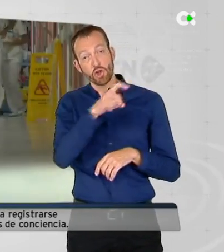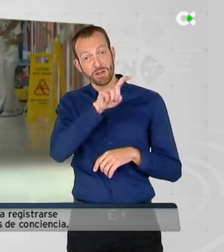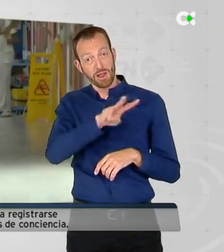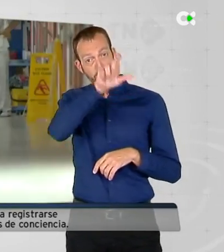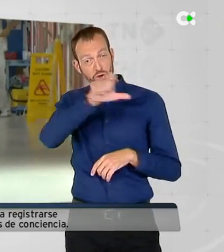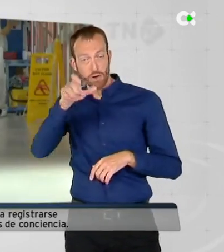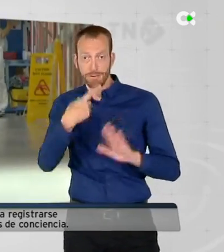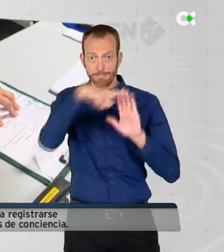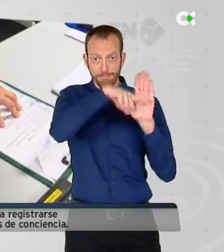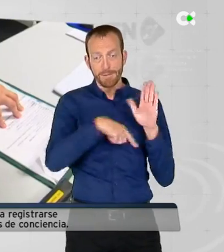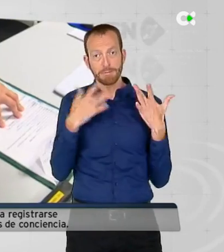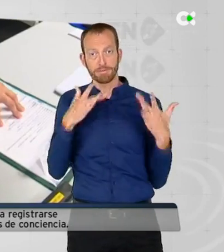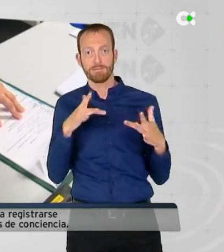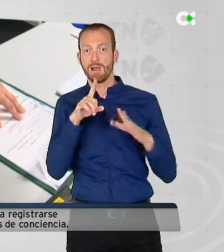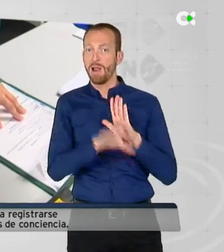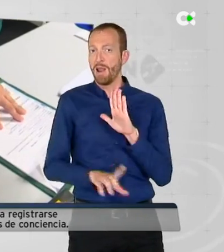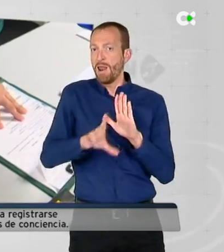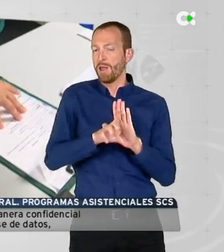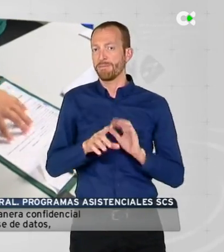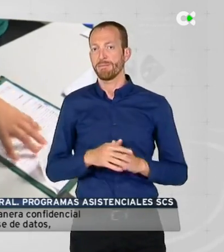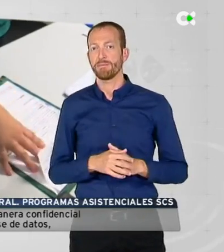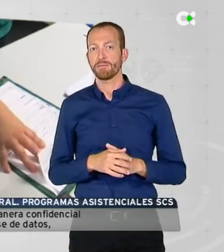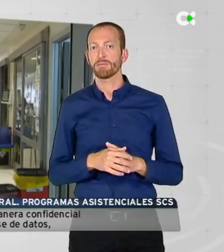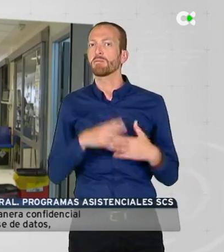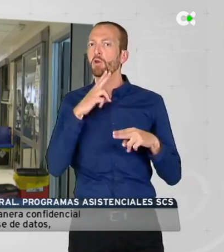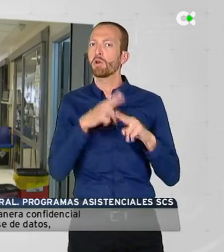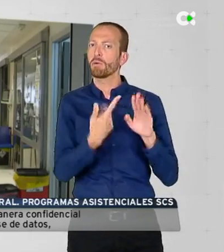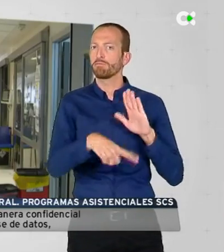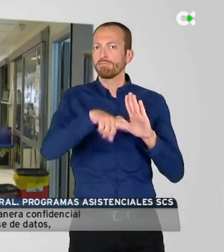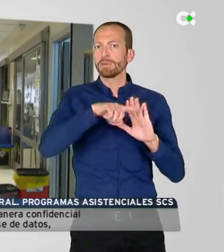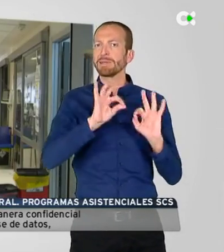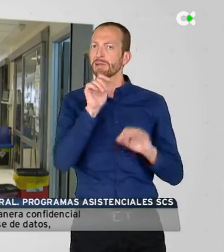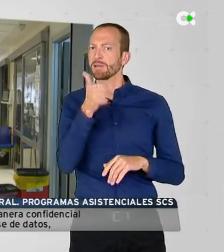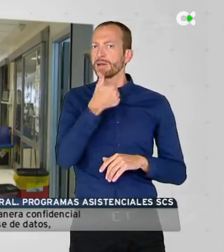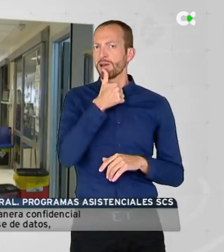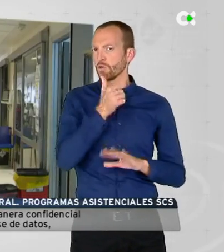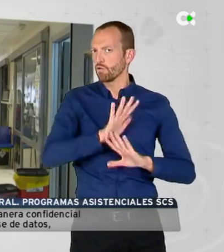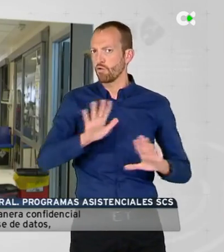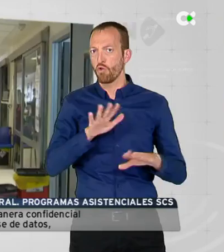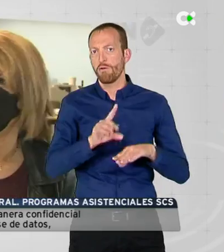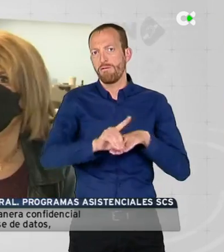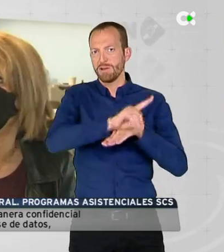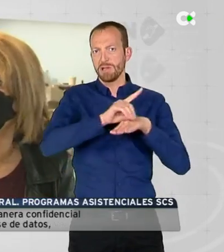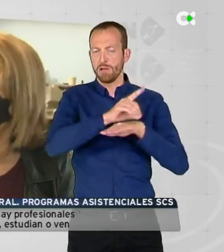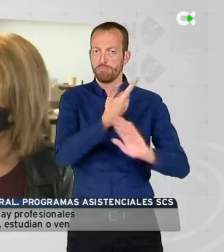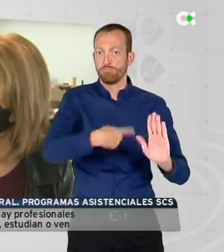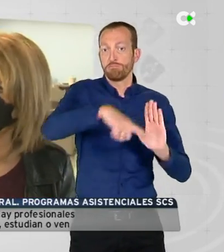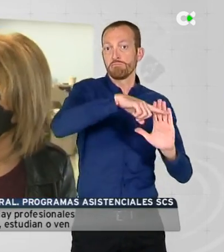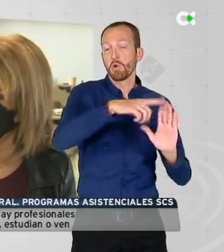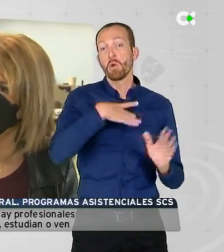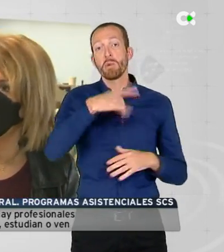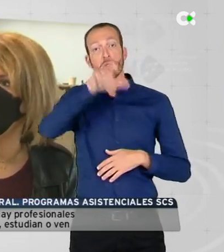llegado a registrarse como objetores de conciencia. Se registra de manera confidencial en una base de datos, que a lo mejor hay